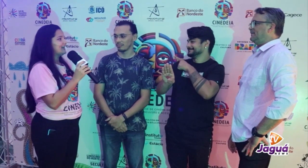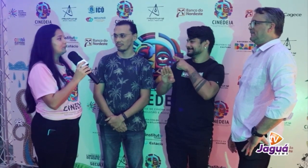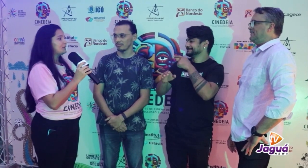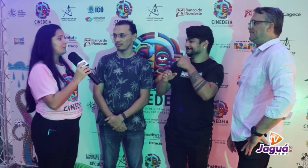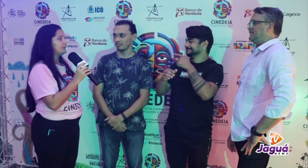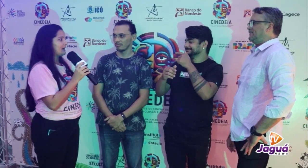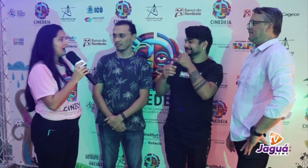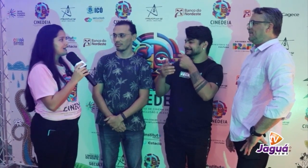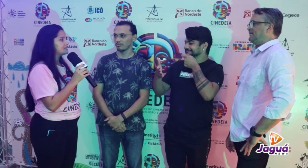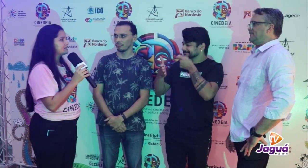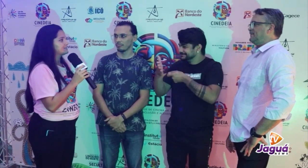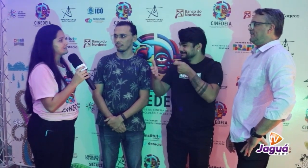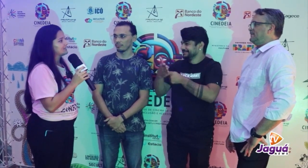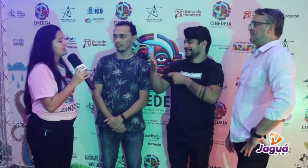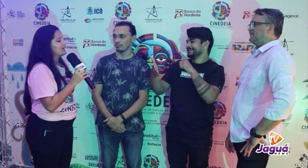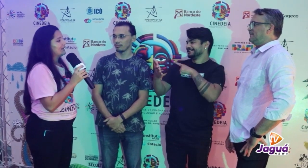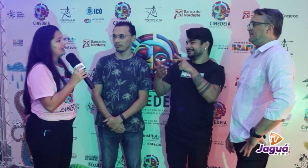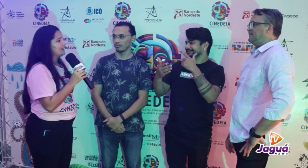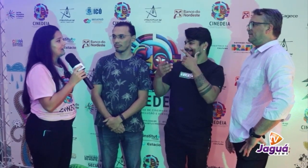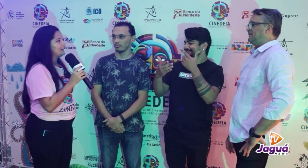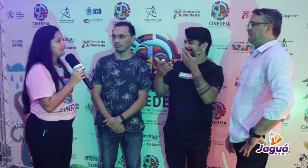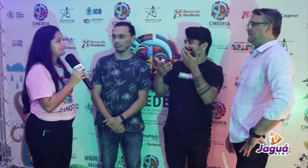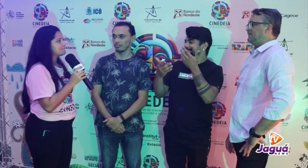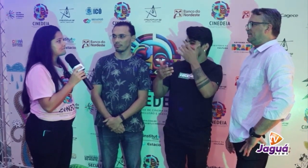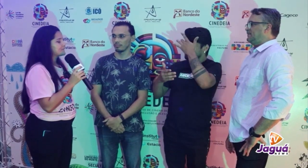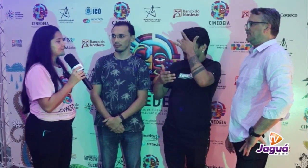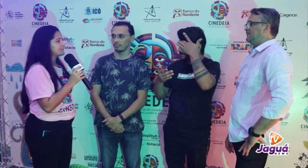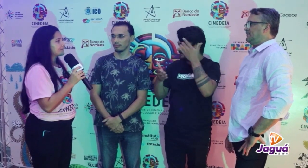Sim, há um tempo atrás,